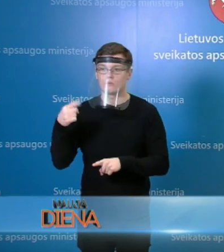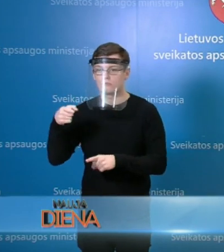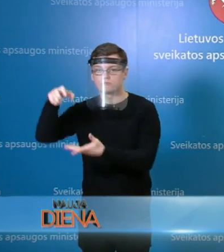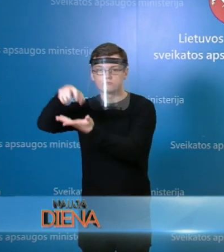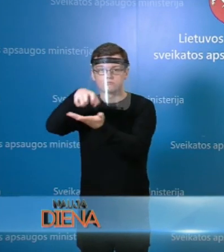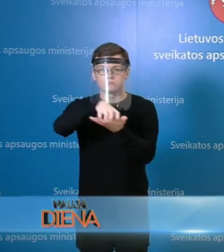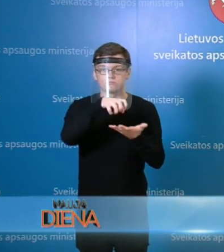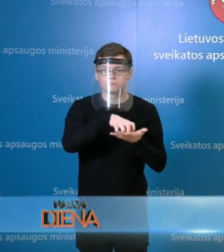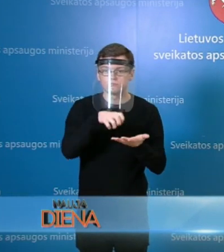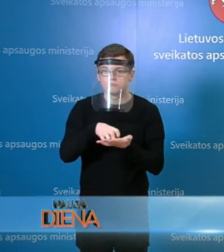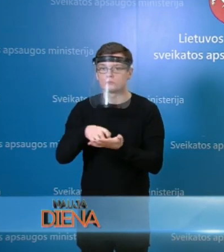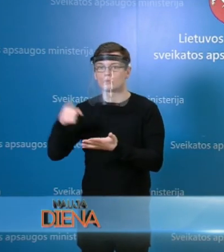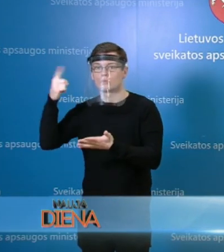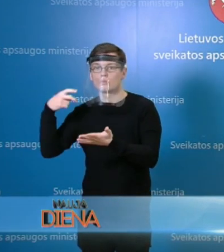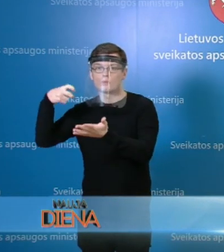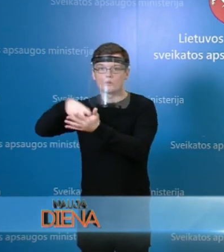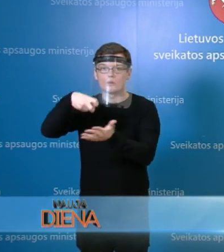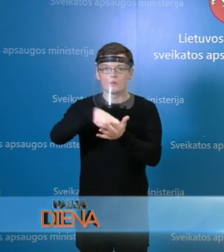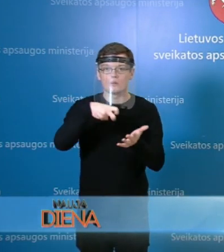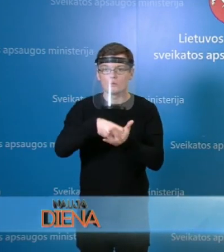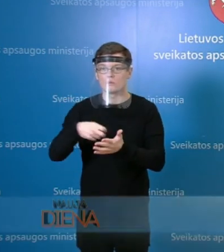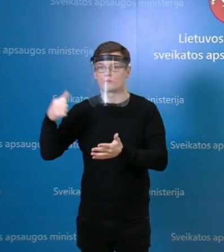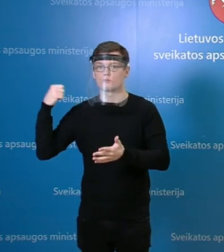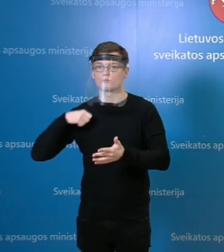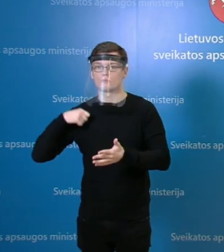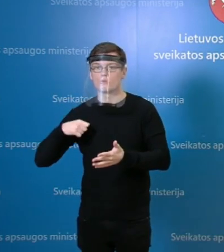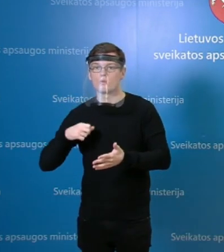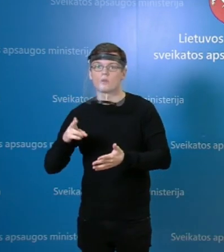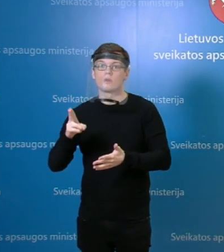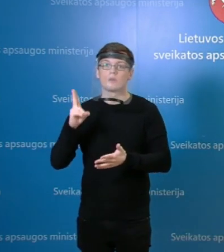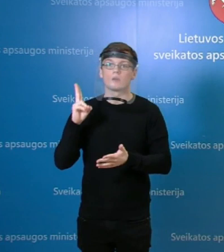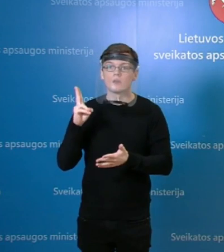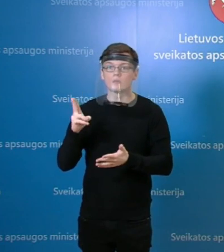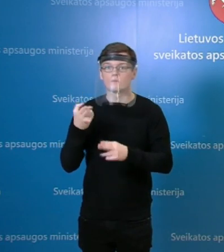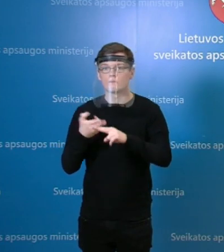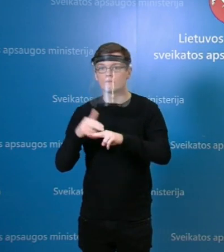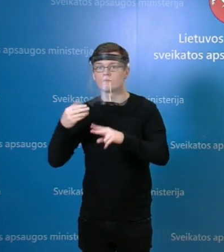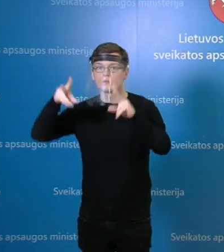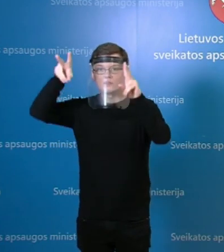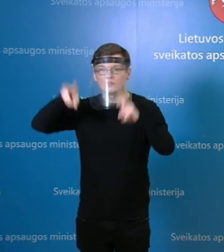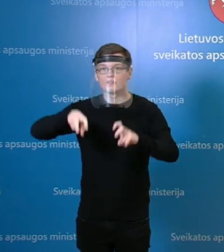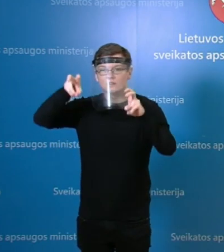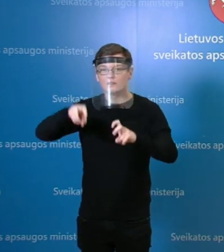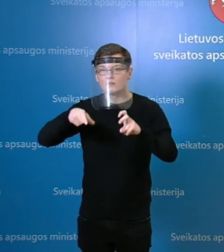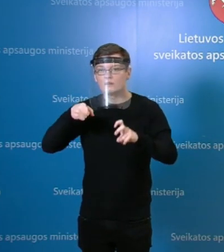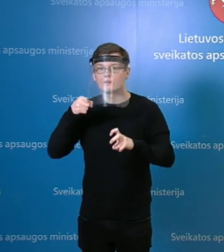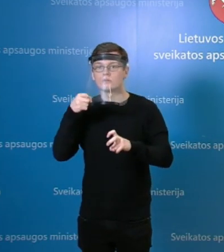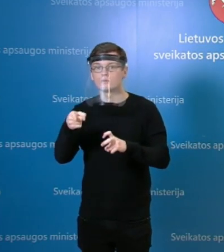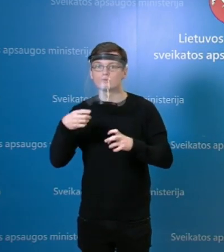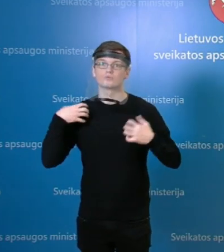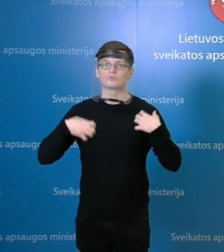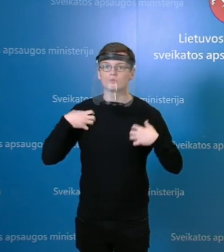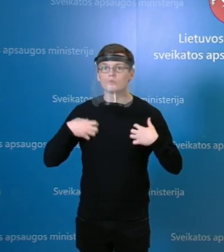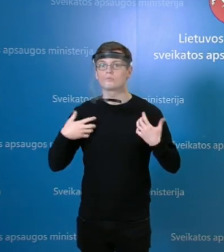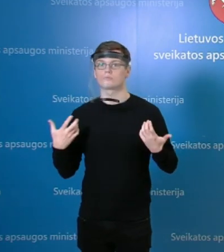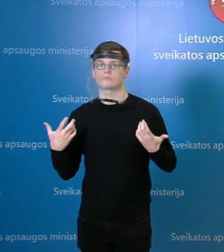punktuose stengiasi užsiregistruoti asmenų, kuriem tyrimas nėra skubus ar